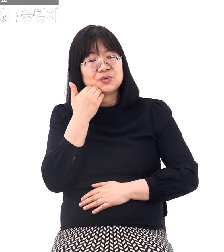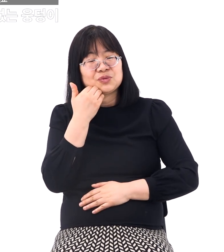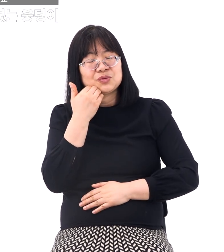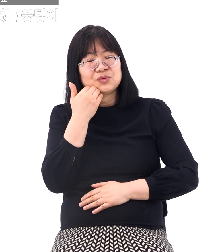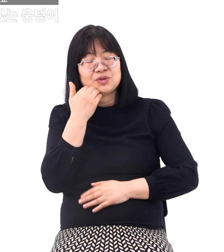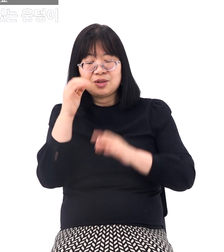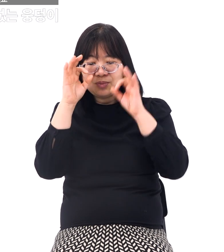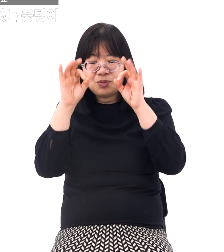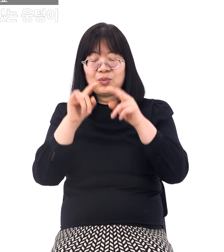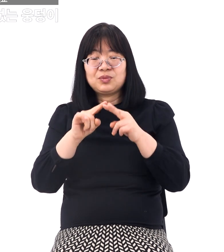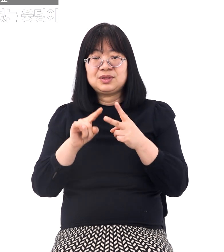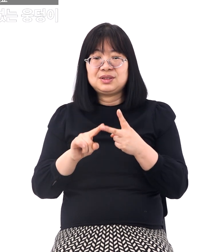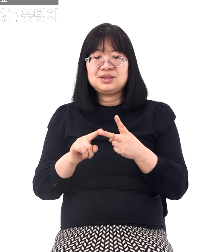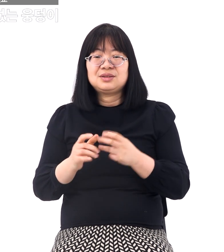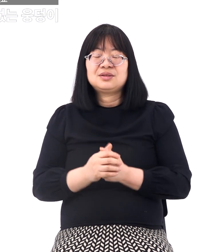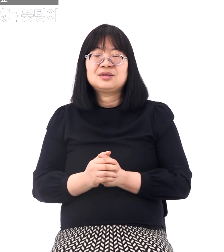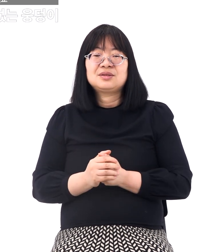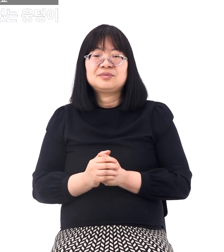누구를 보든지